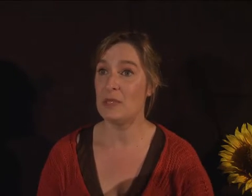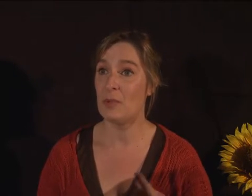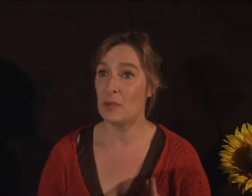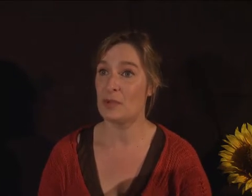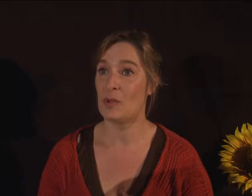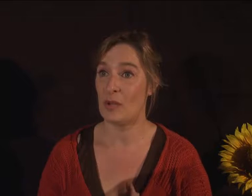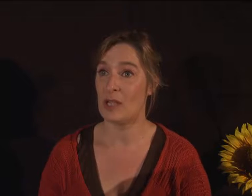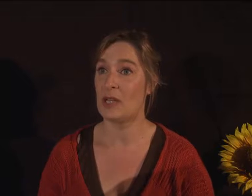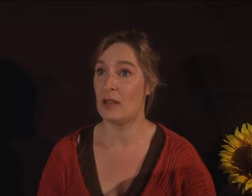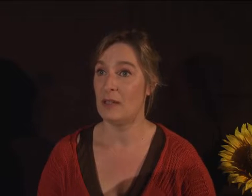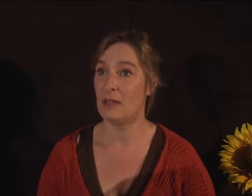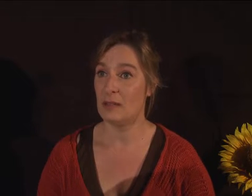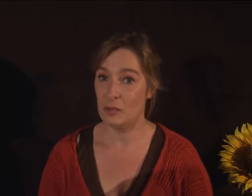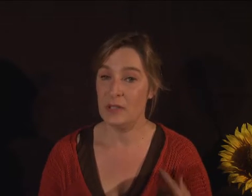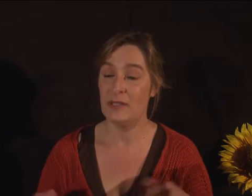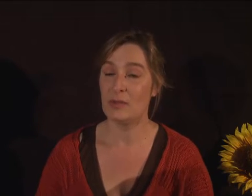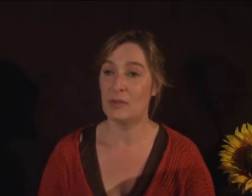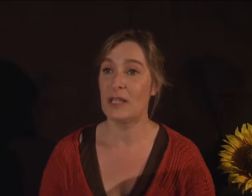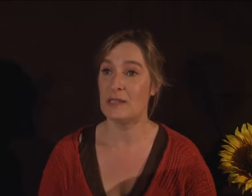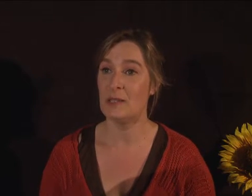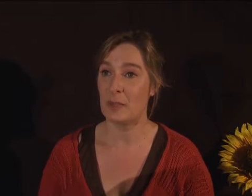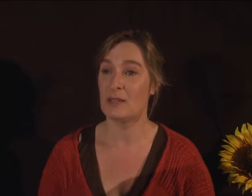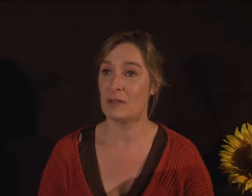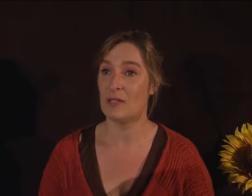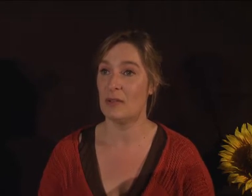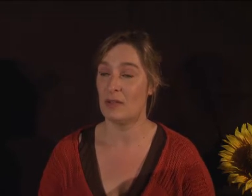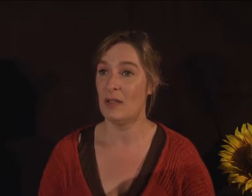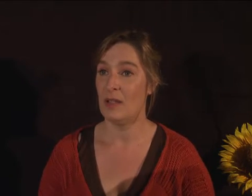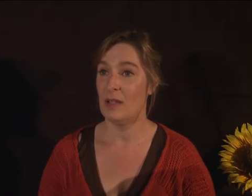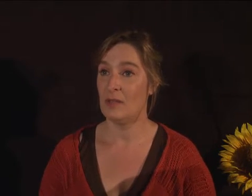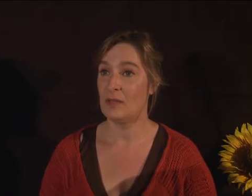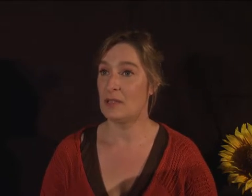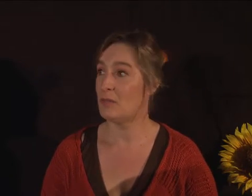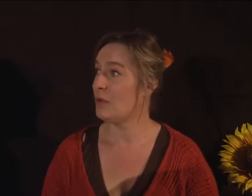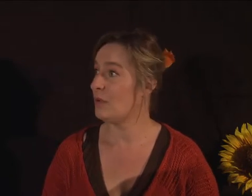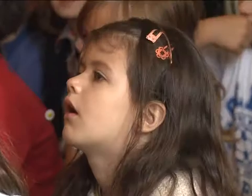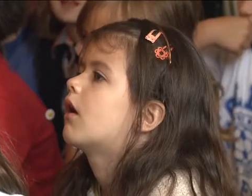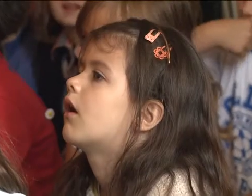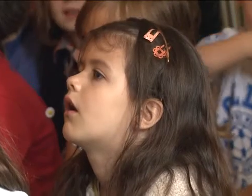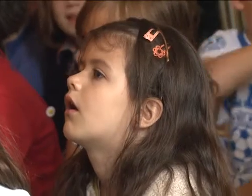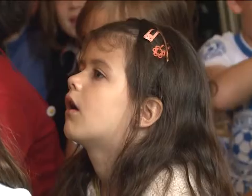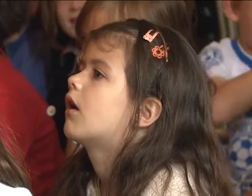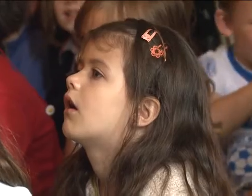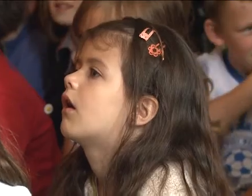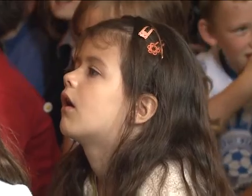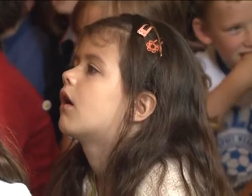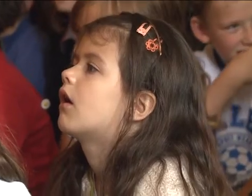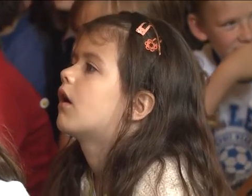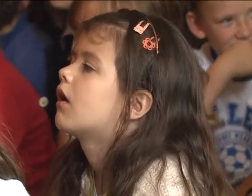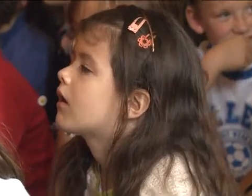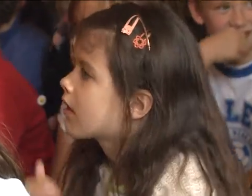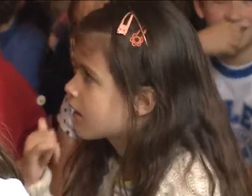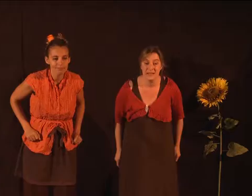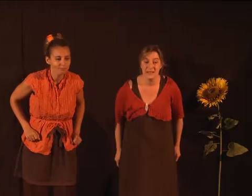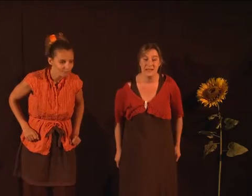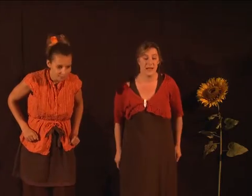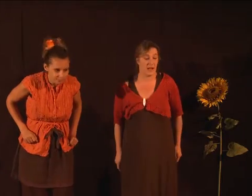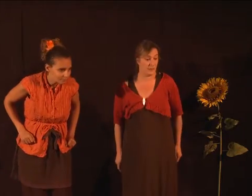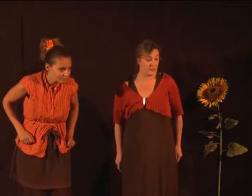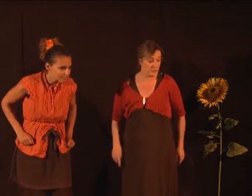déjà un petit peu ce langage-là. D'où l'idée de venir ici présenter effectivement cette première